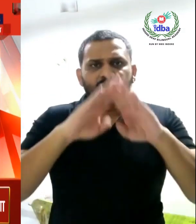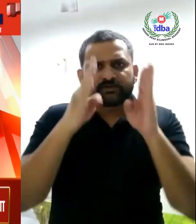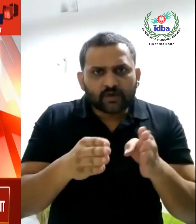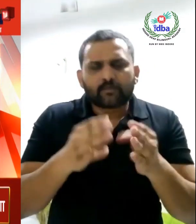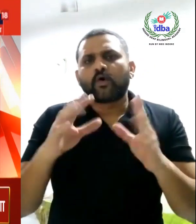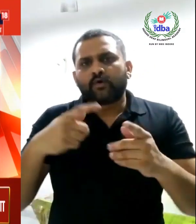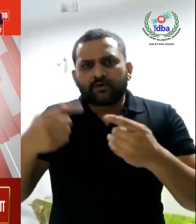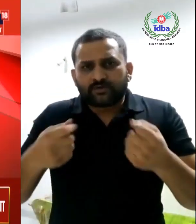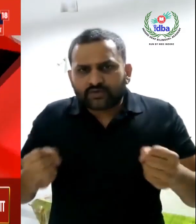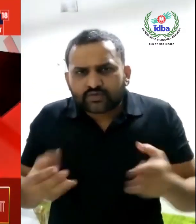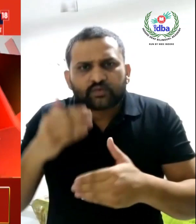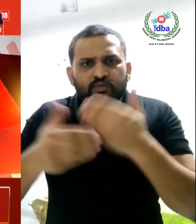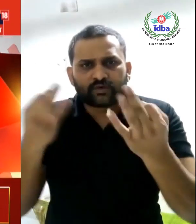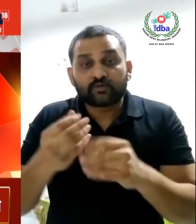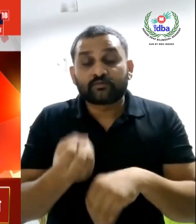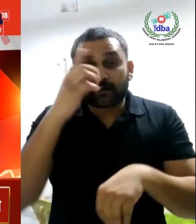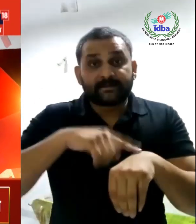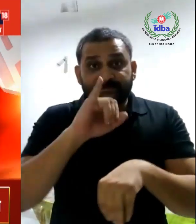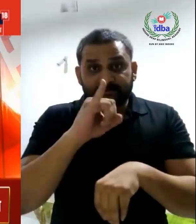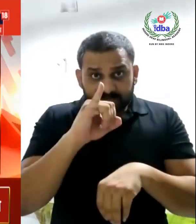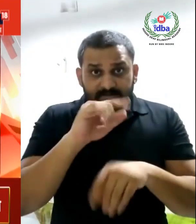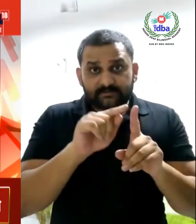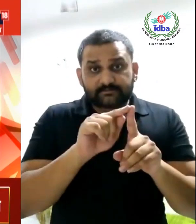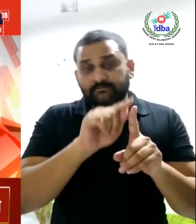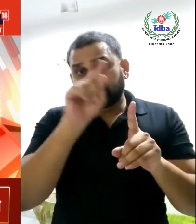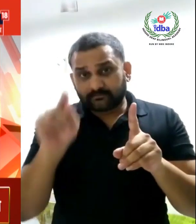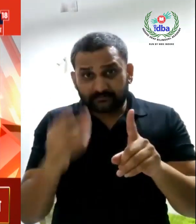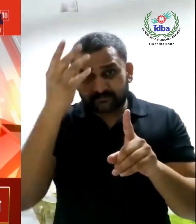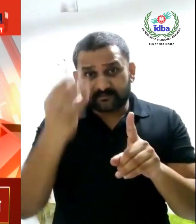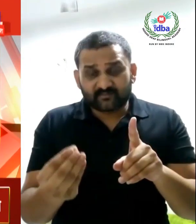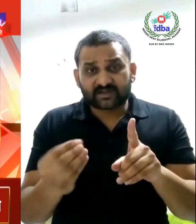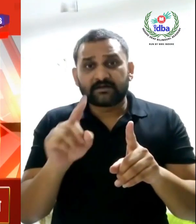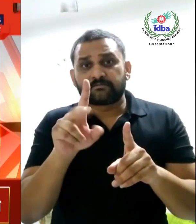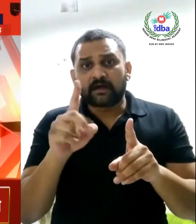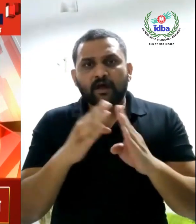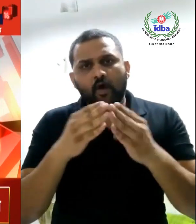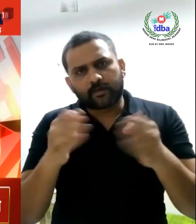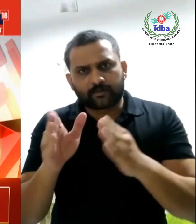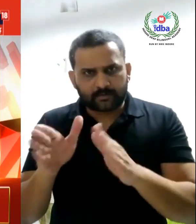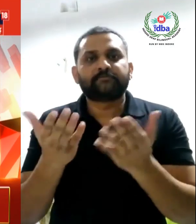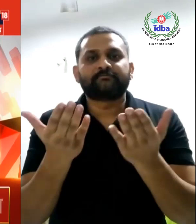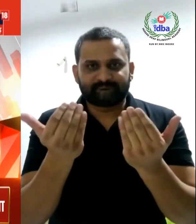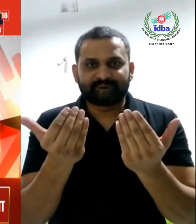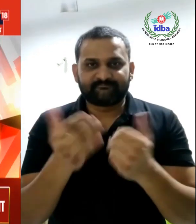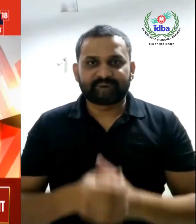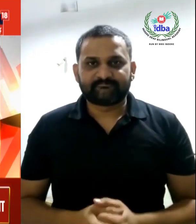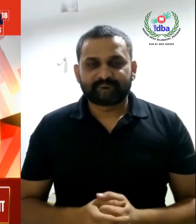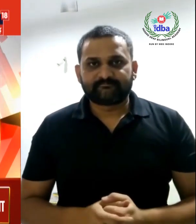स्थापना सुबह 6 बजे से रात 12 बजे तक खुली रह सकेगी।